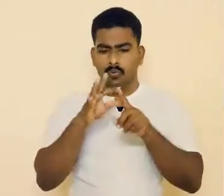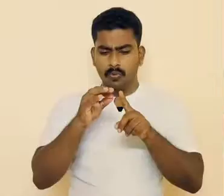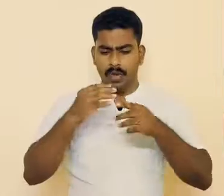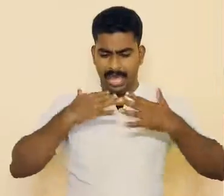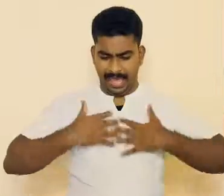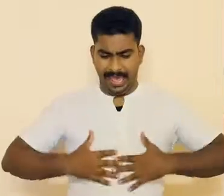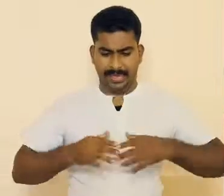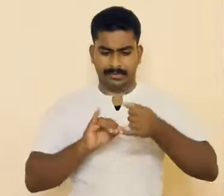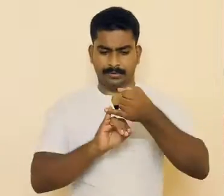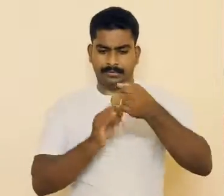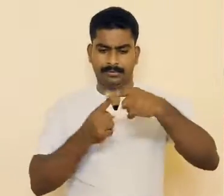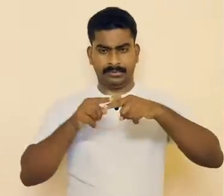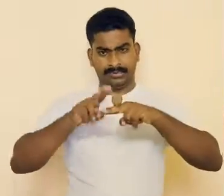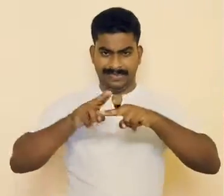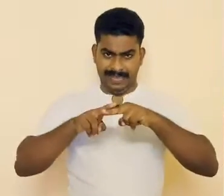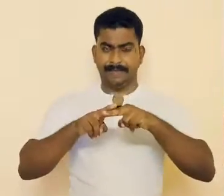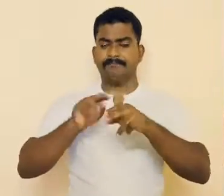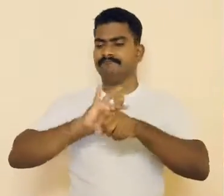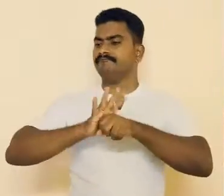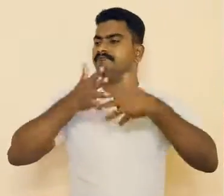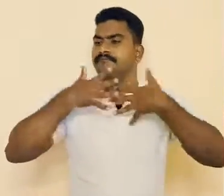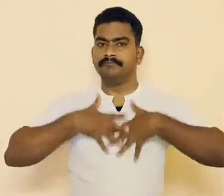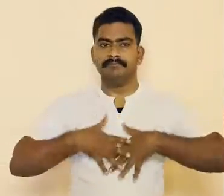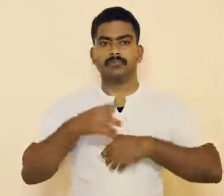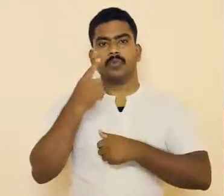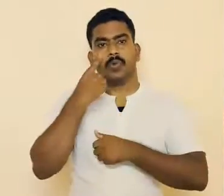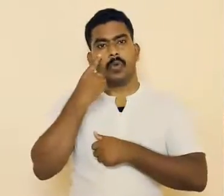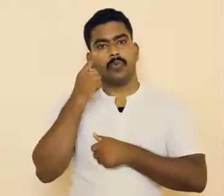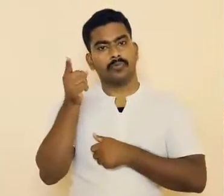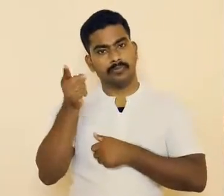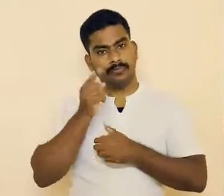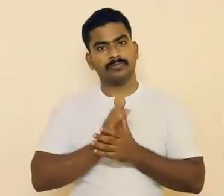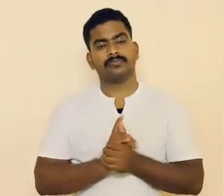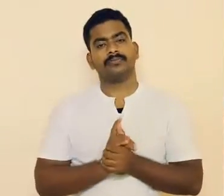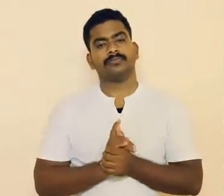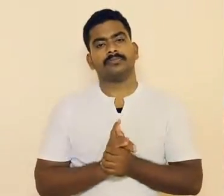കണ്ണൂരിൽ ഒരു ആരോഗ്യ പ്രവർത്തകനാണ് കോവിഡ് സ്ഥിരീകരിച്ചത്.